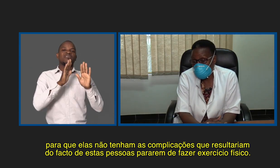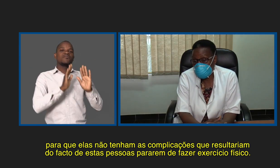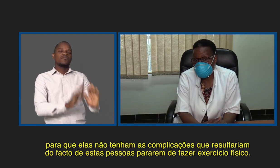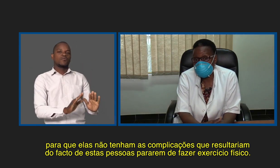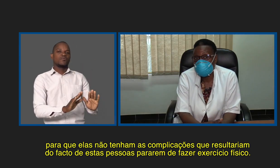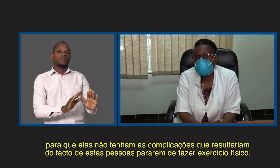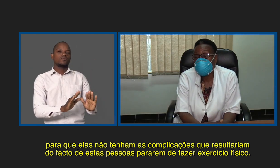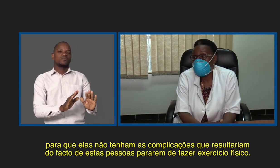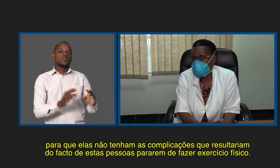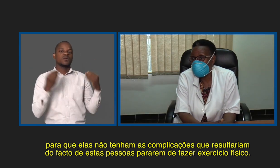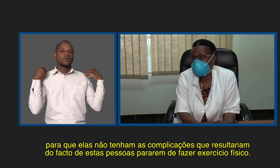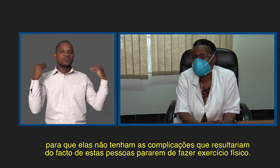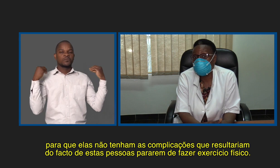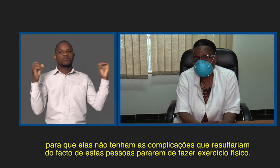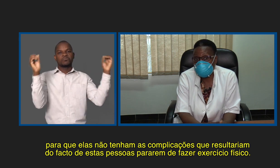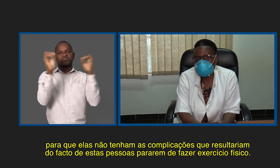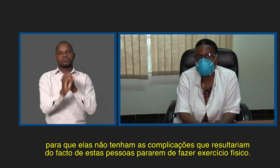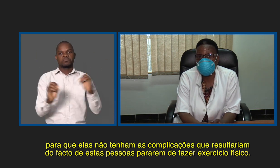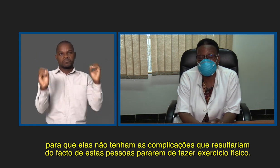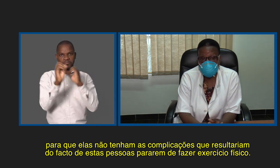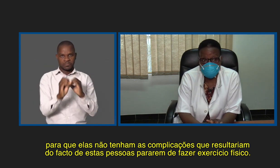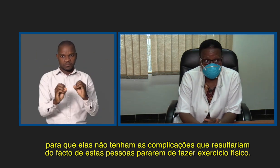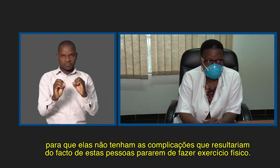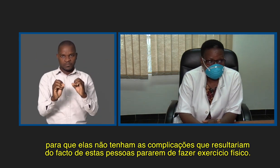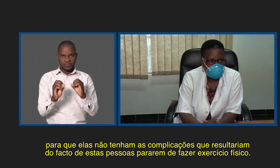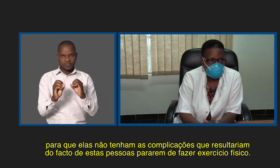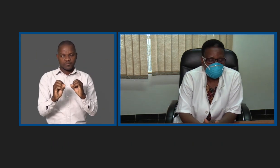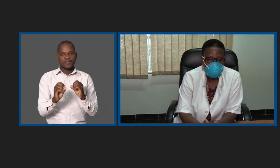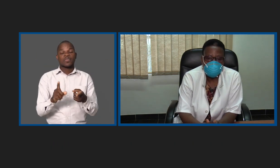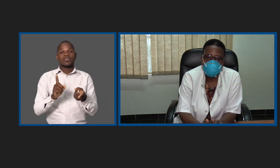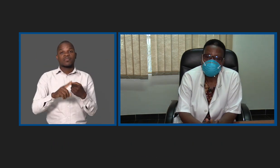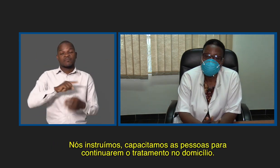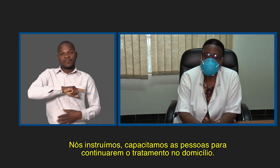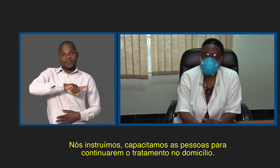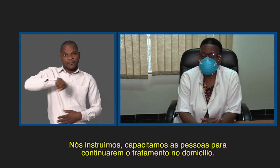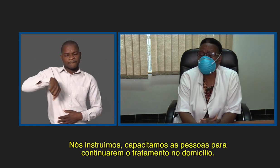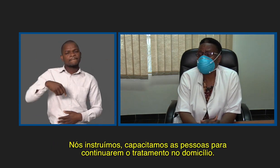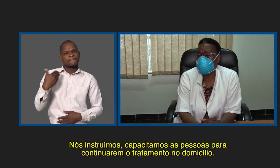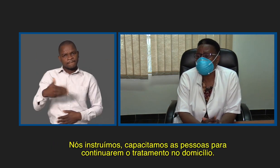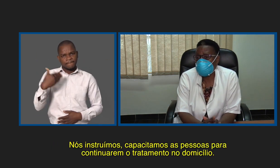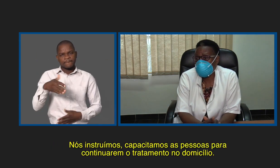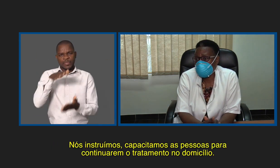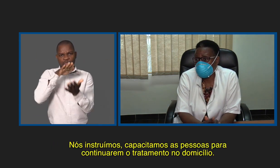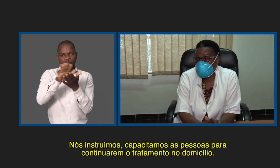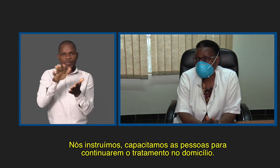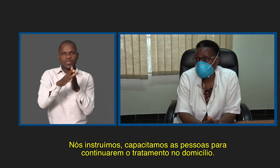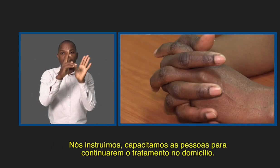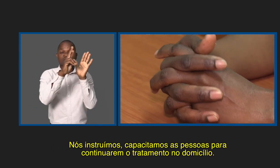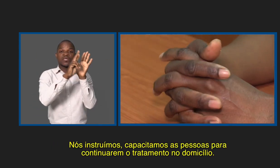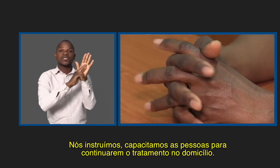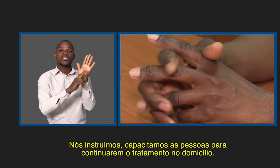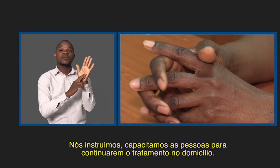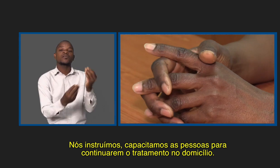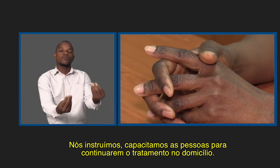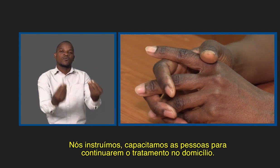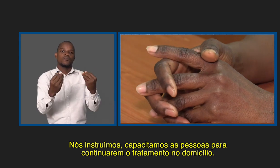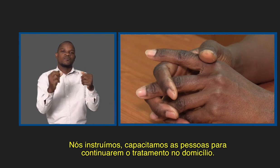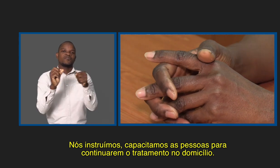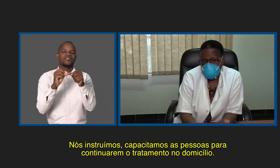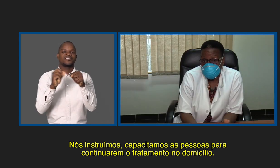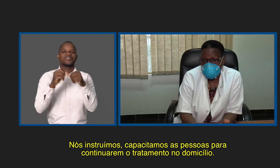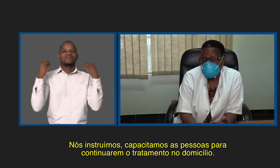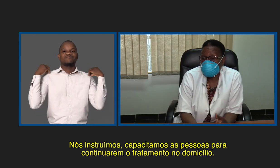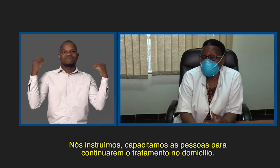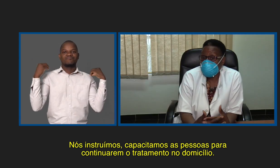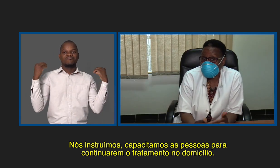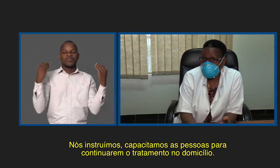destas pessoas pararem de fazer o tratamento. E nós instruímos as pessoas, capacitamos as